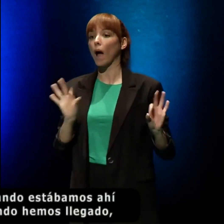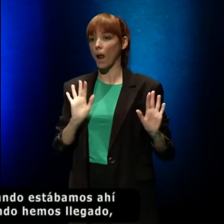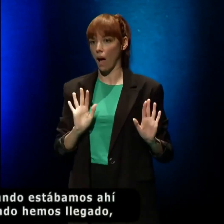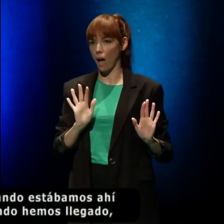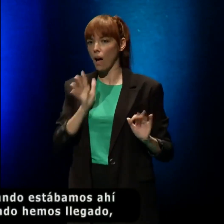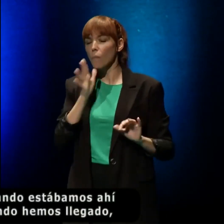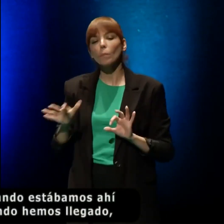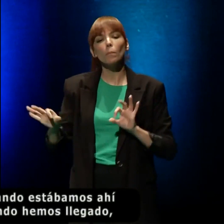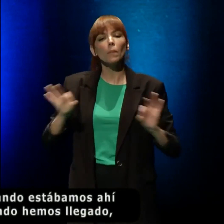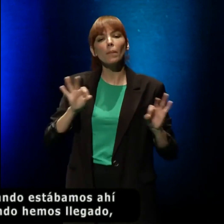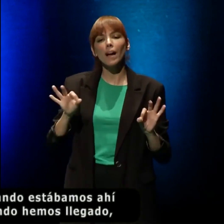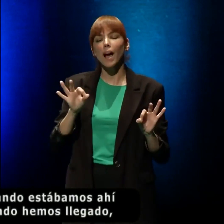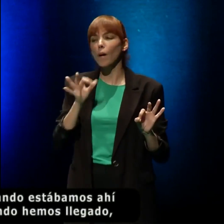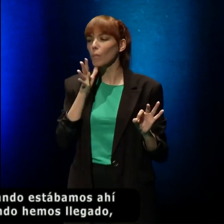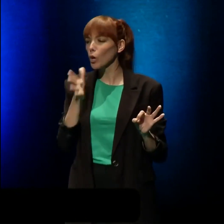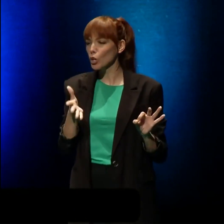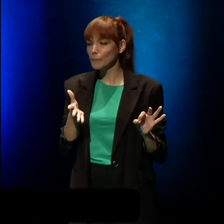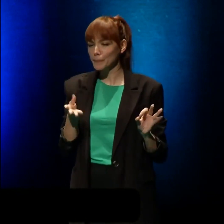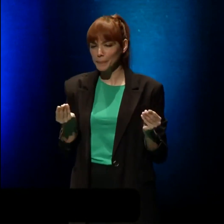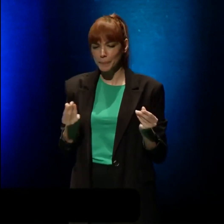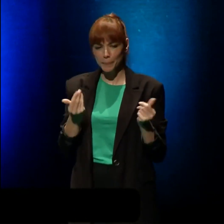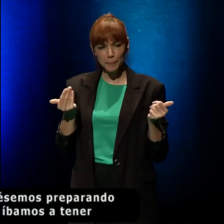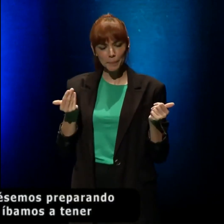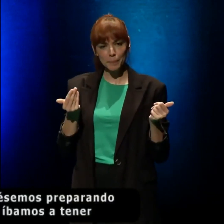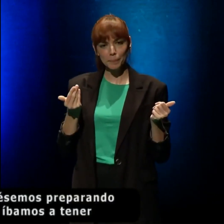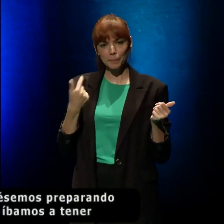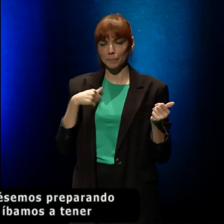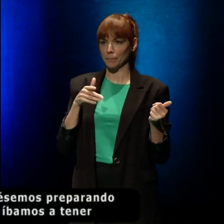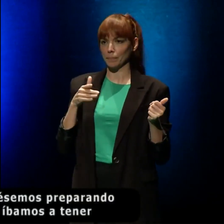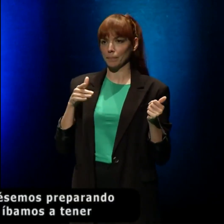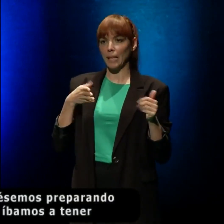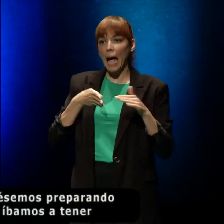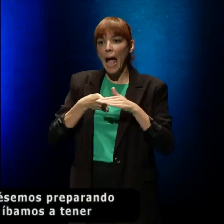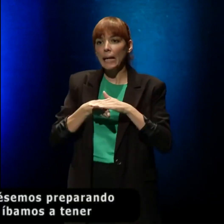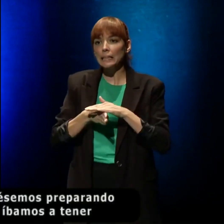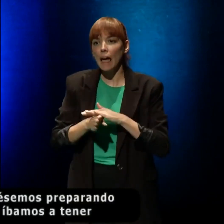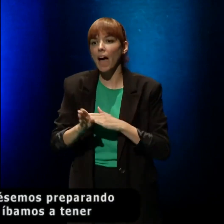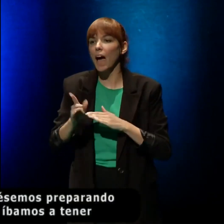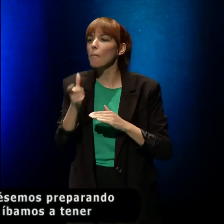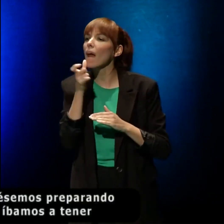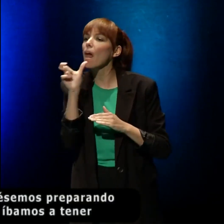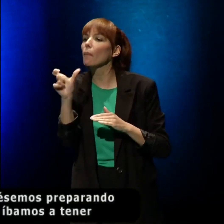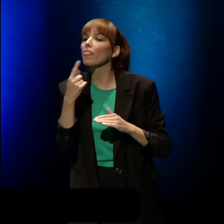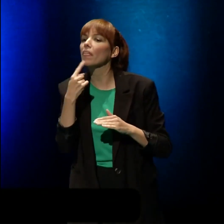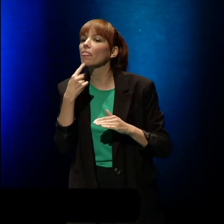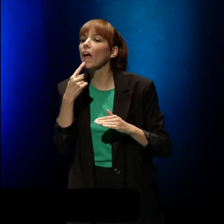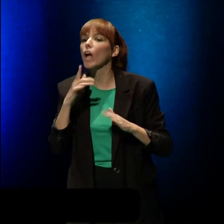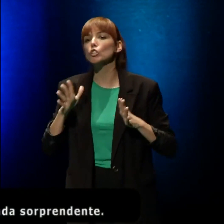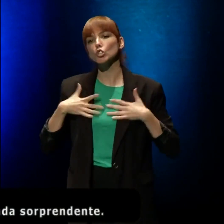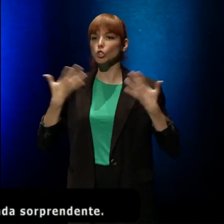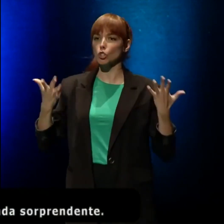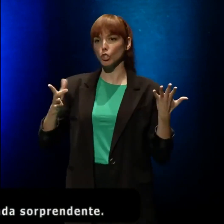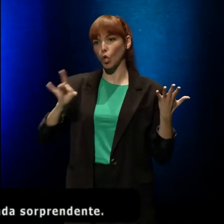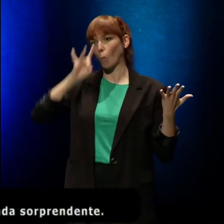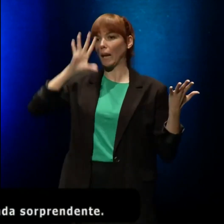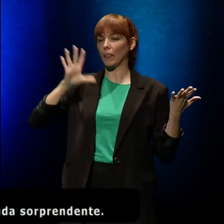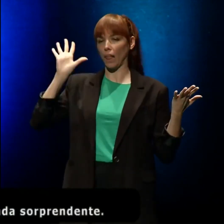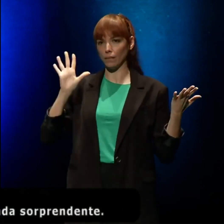tener una entrada sorprendente. Creo que utilizaron la palabra sorprendente.